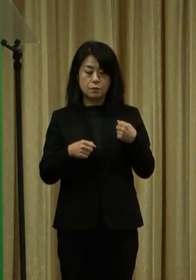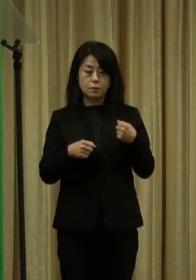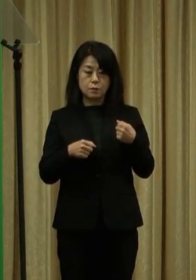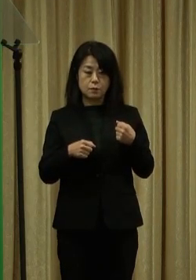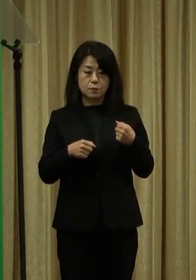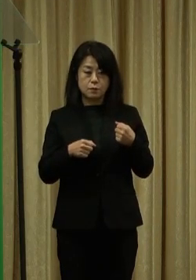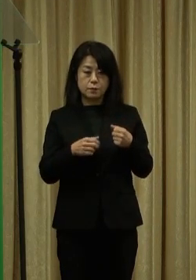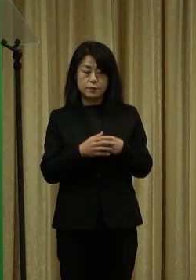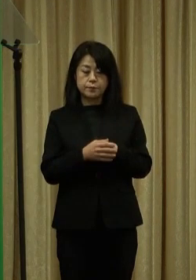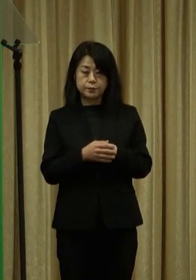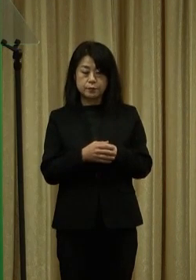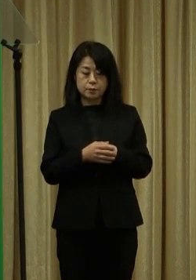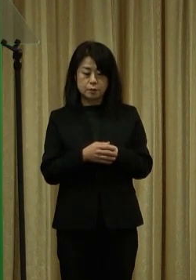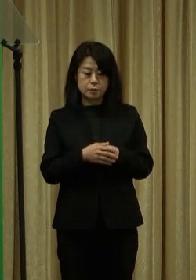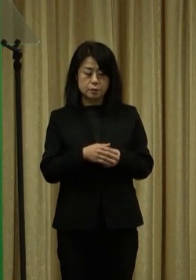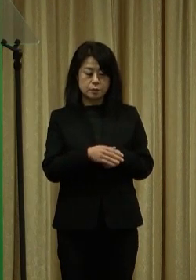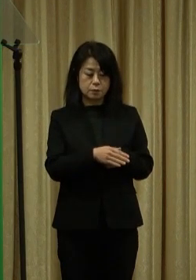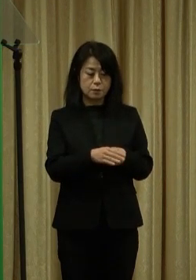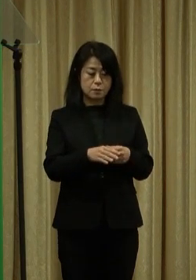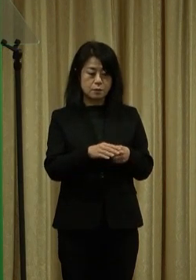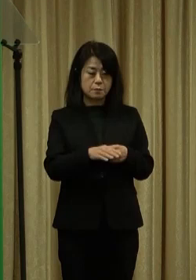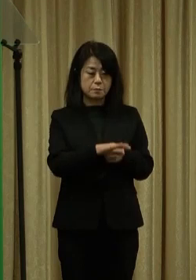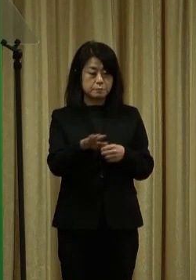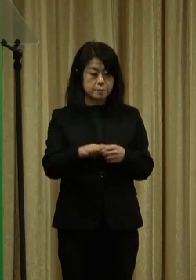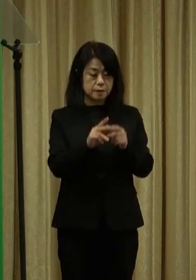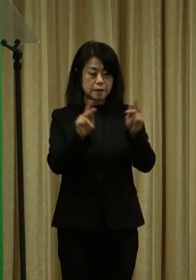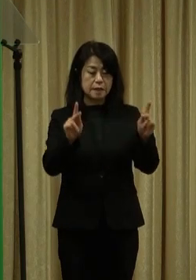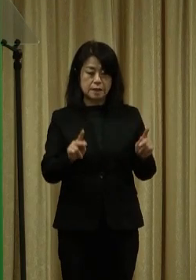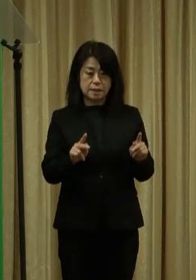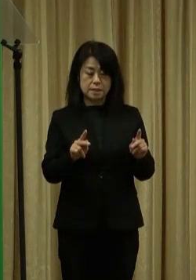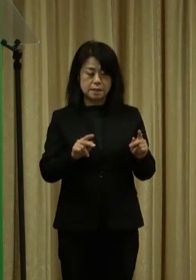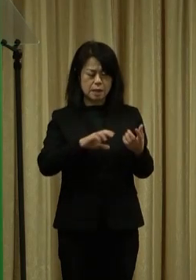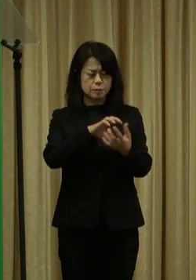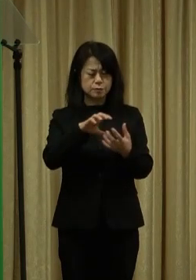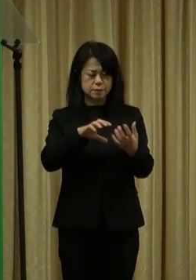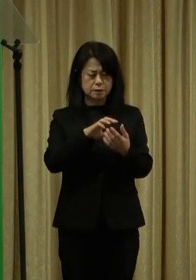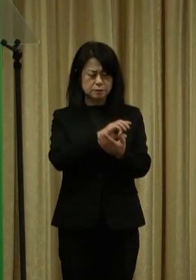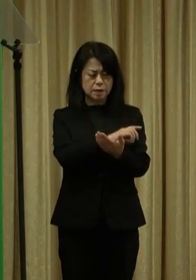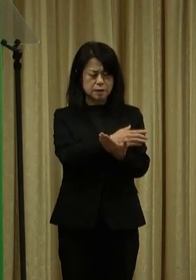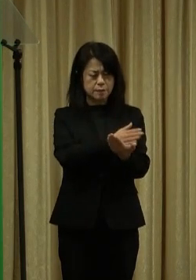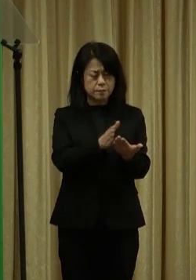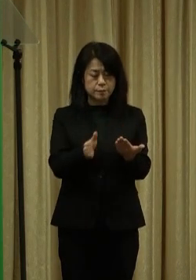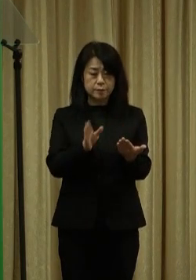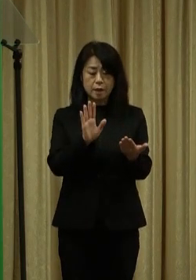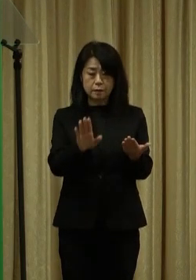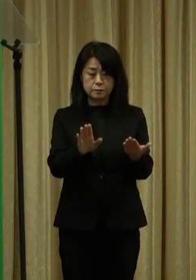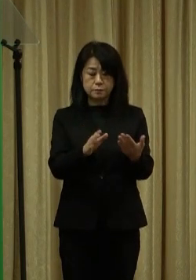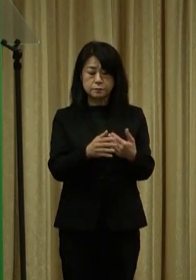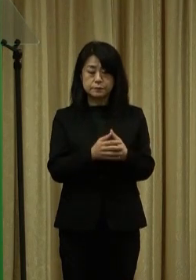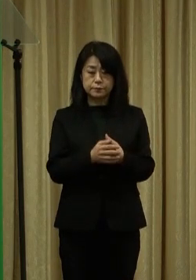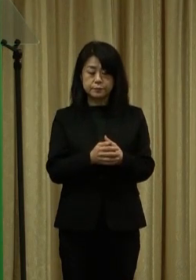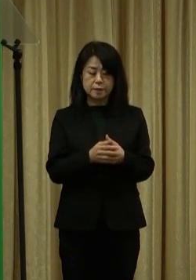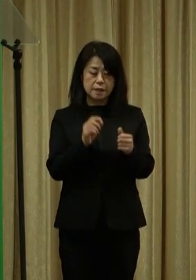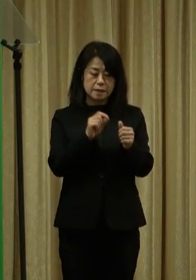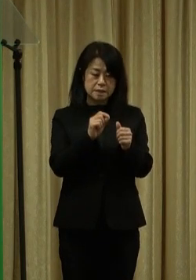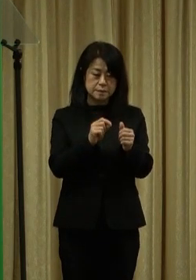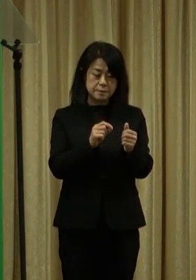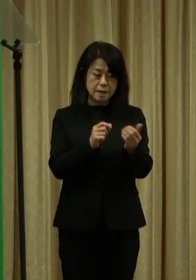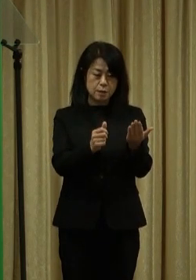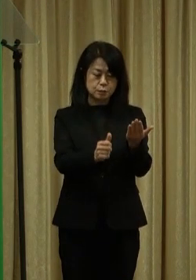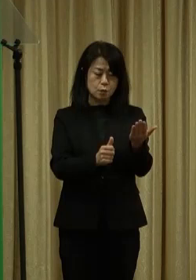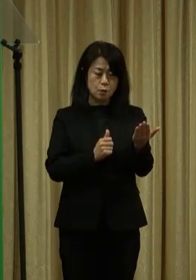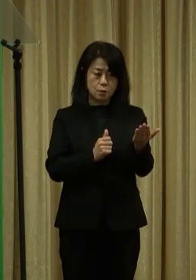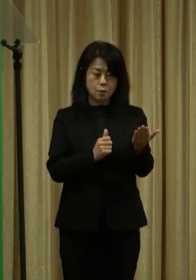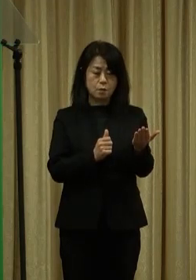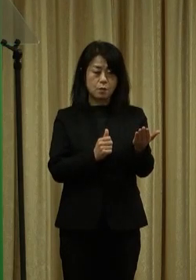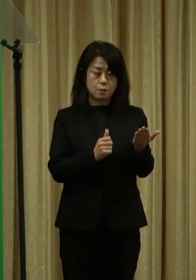生徒児童を取り巻く課題は本当に複雑になって多様になってきています。 じめ不登校、それ